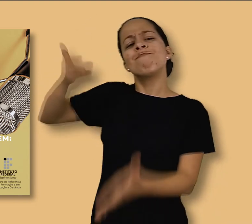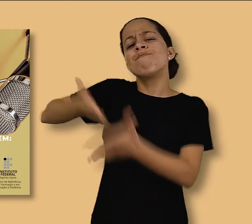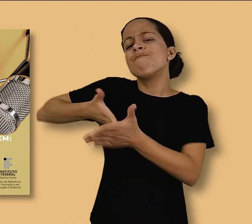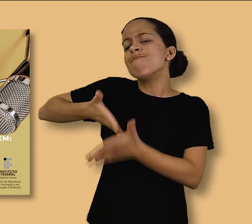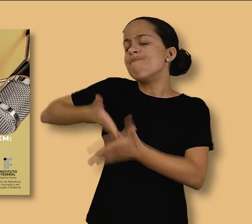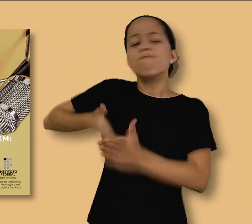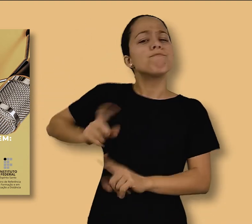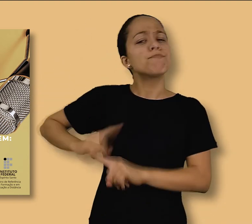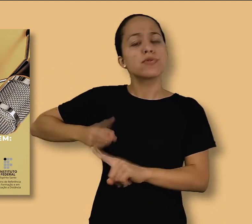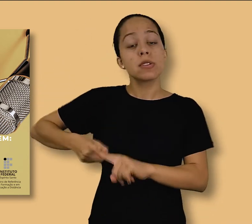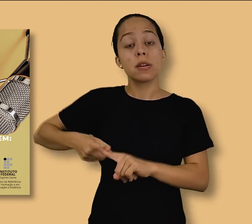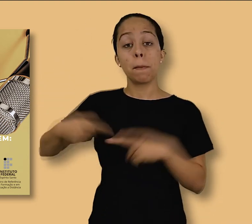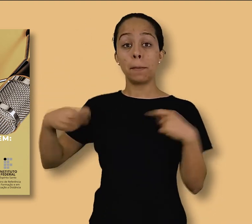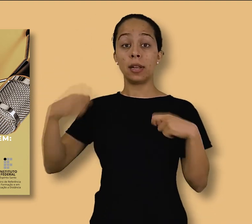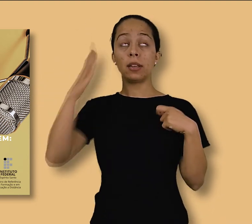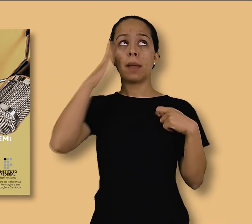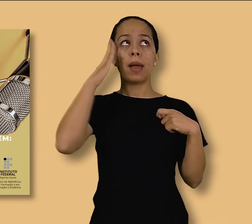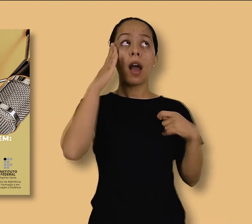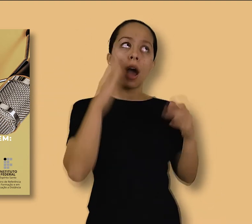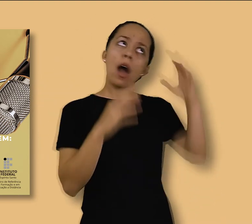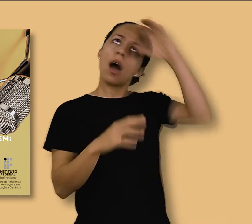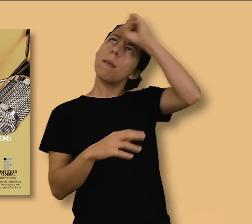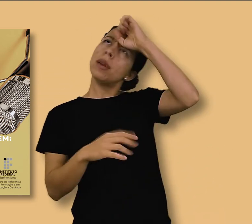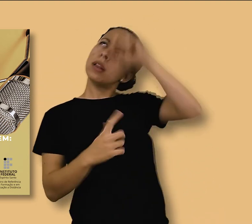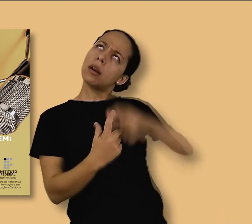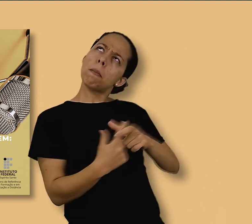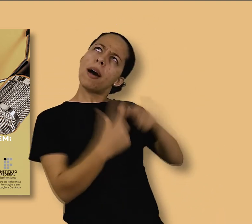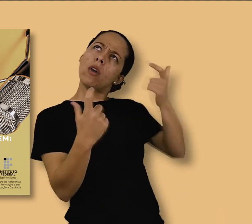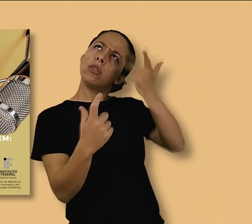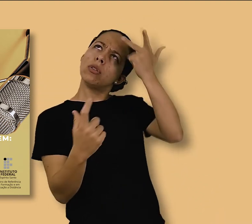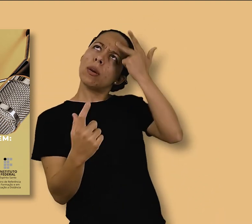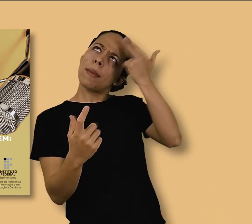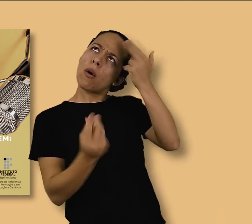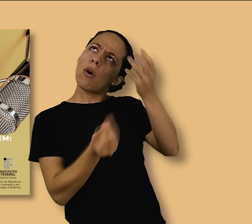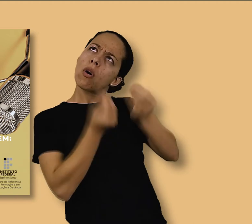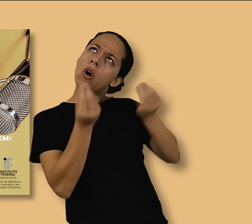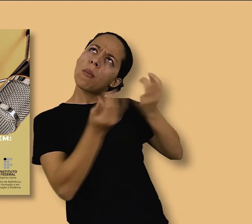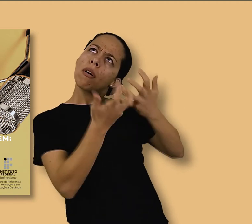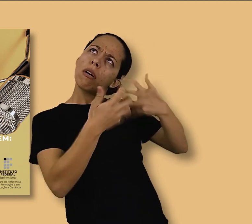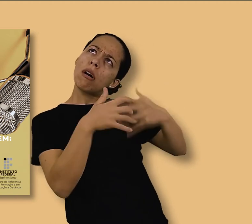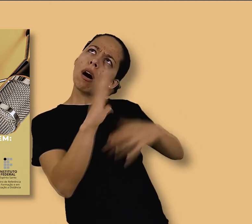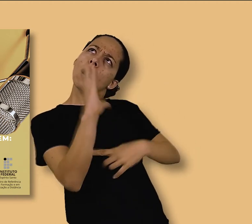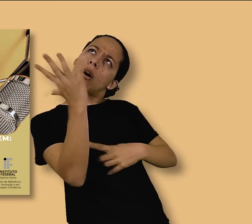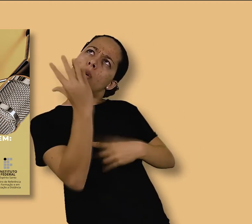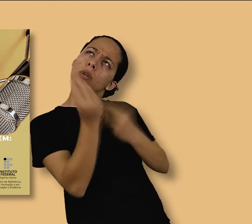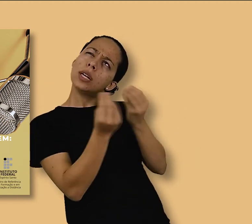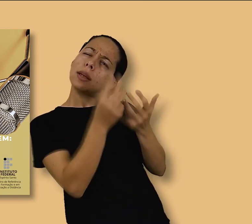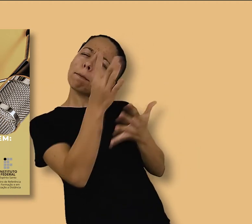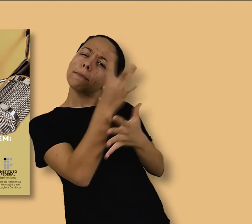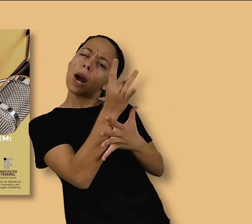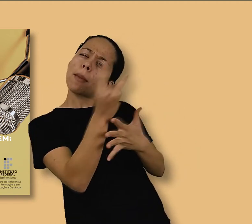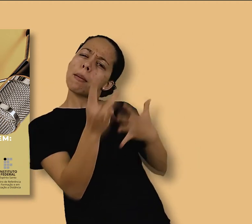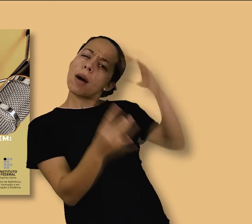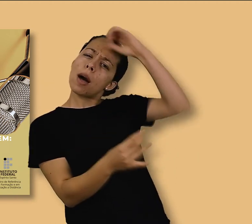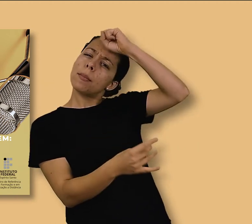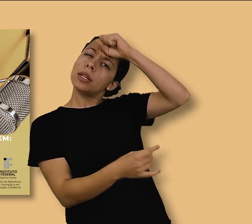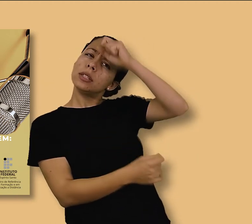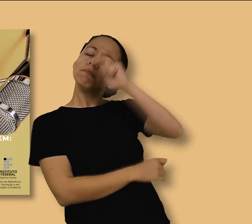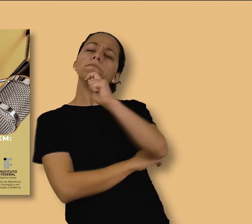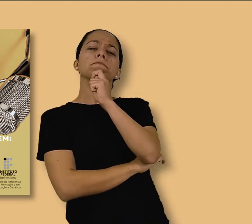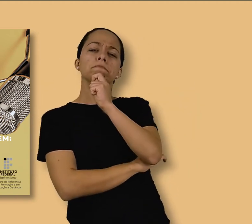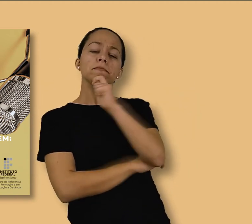que saibamos como aprendizagem se dá e é fundamental que nós possamos analisar